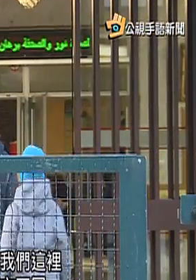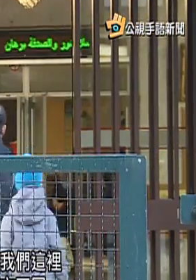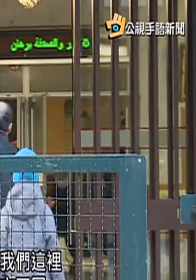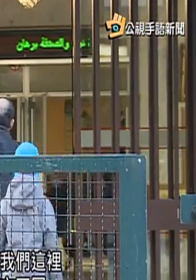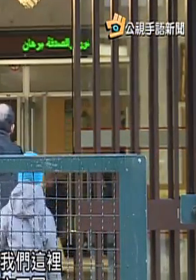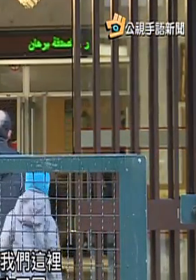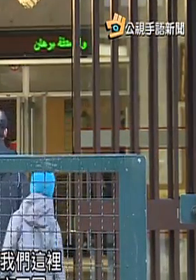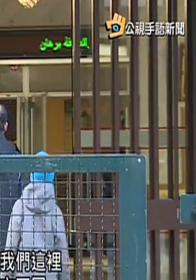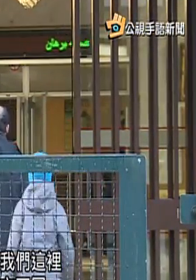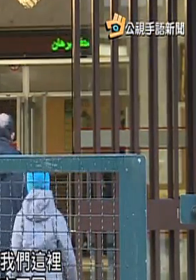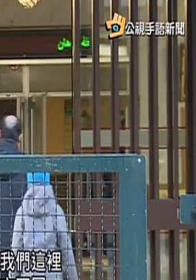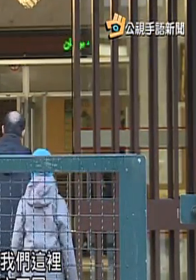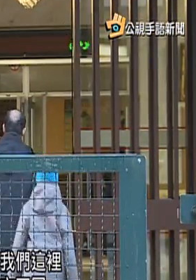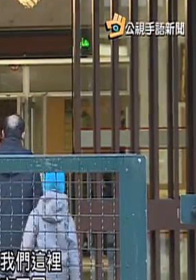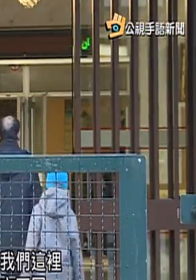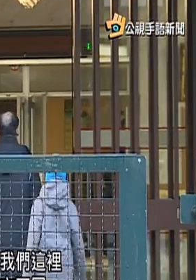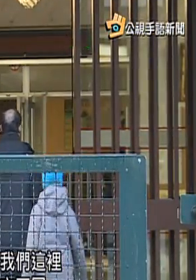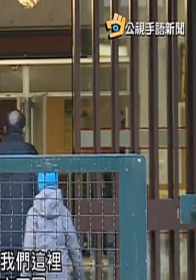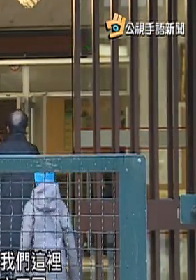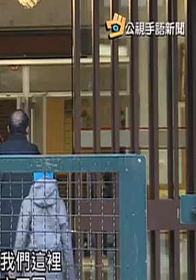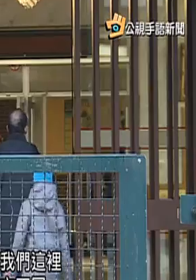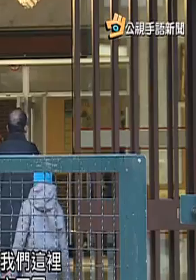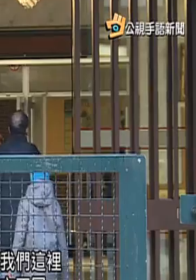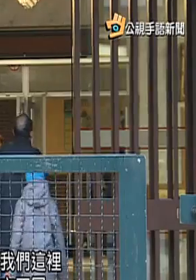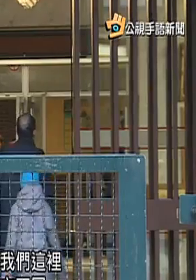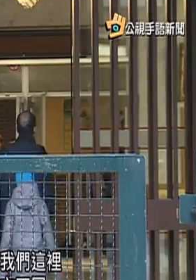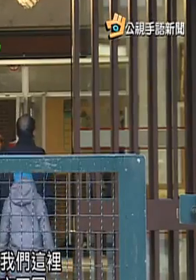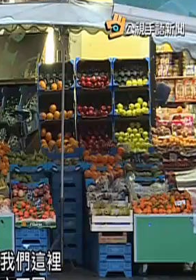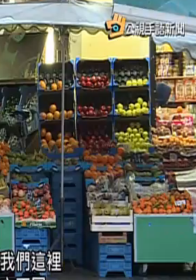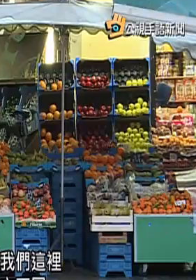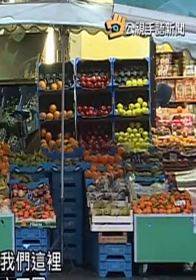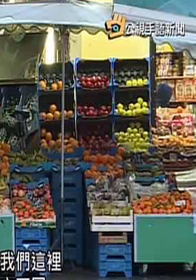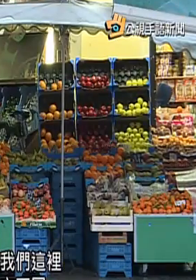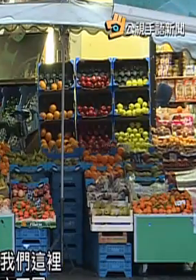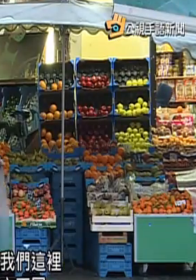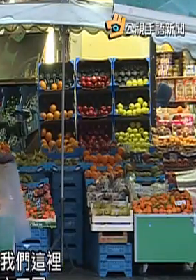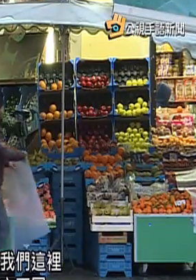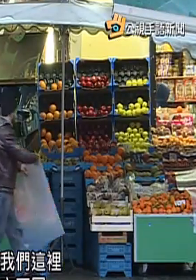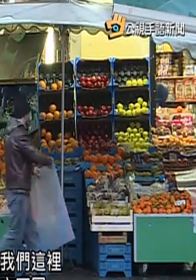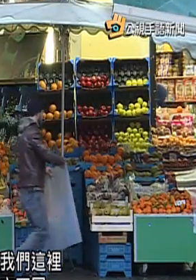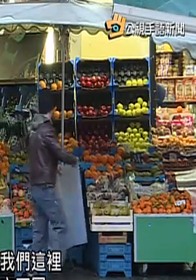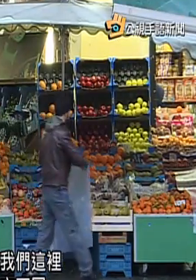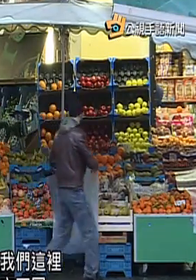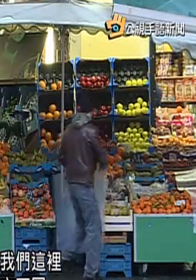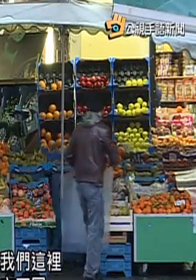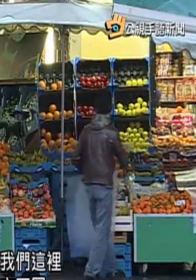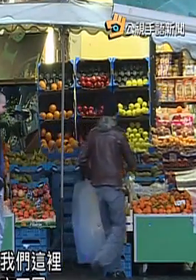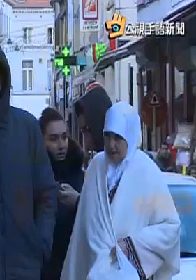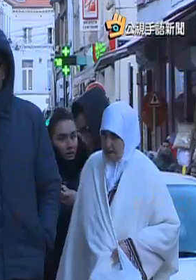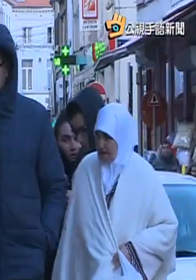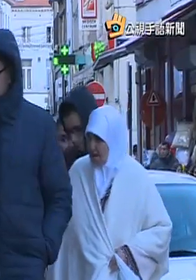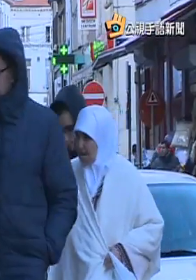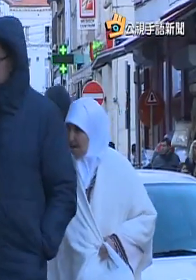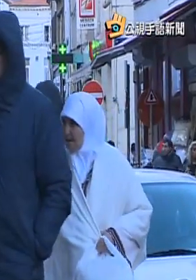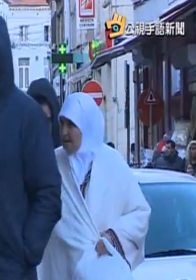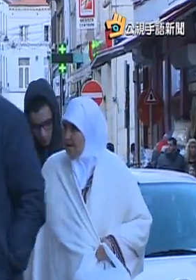that to again here or somewhere else in the world. 莫伦